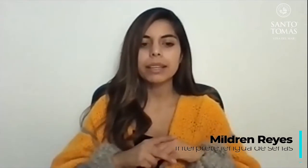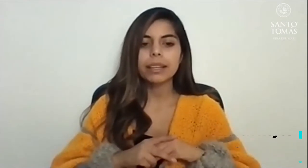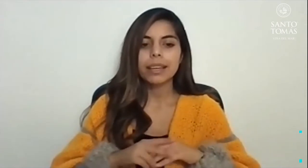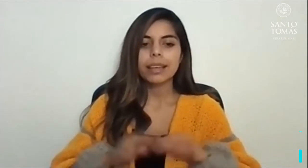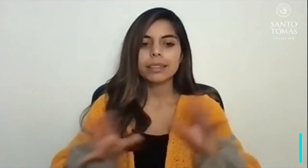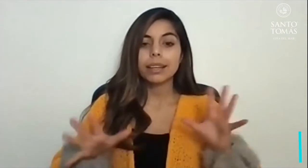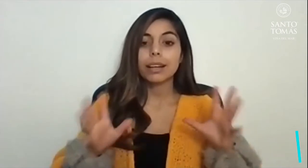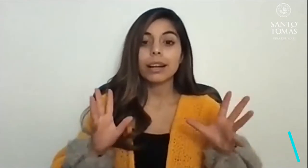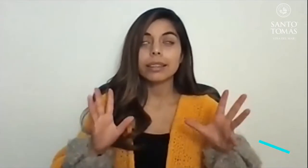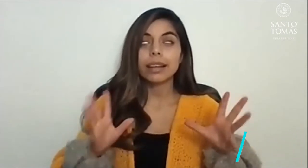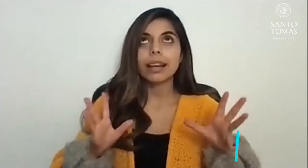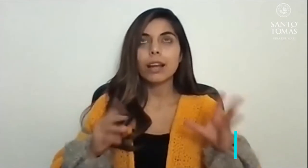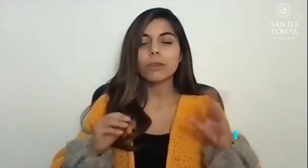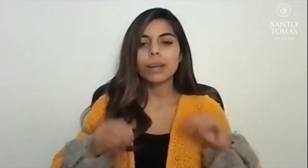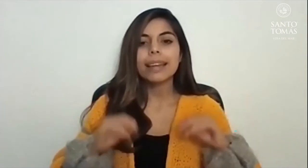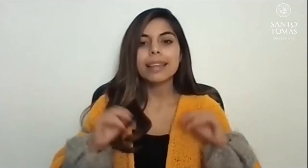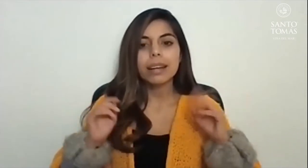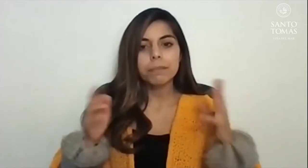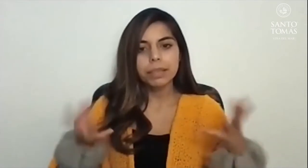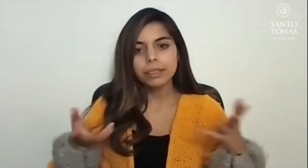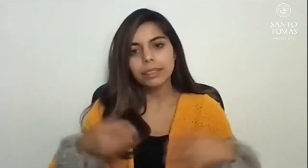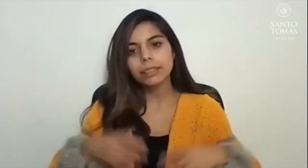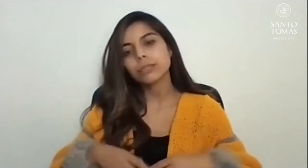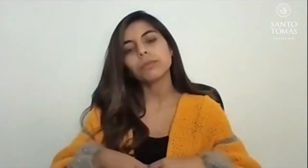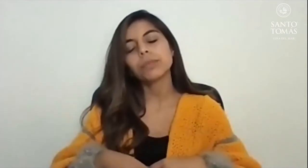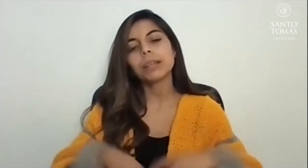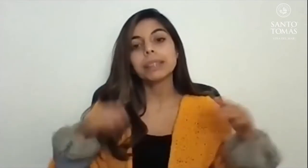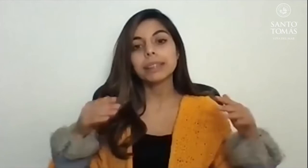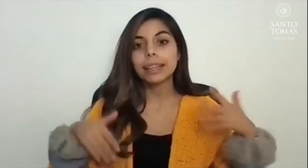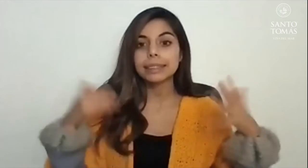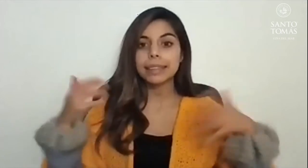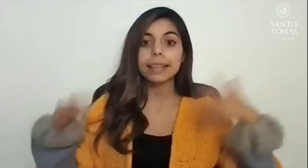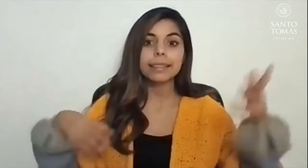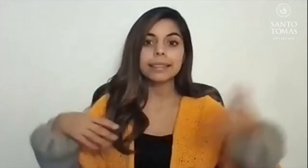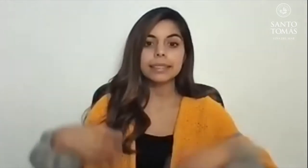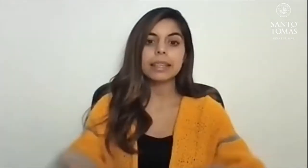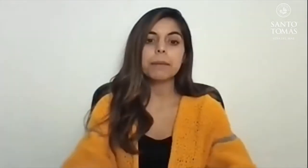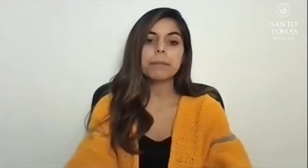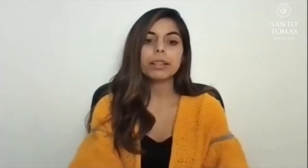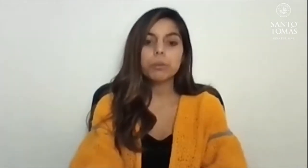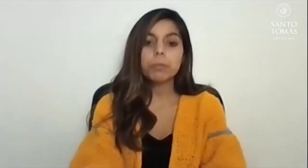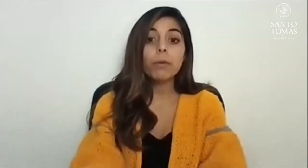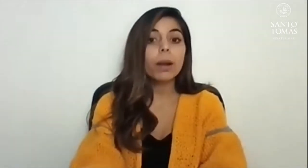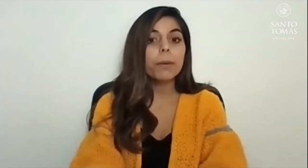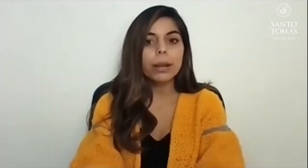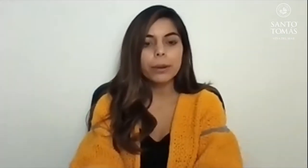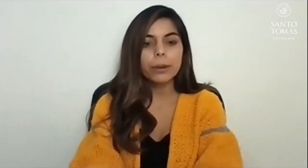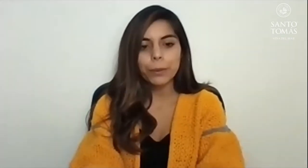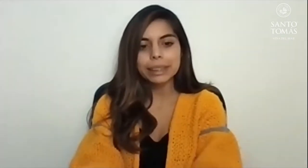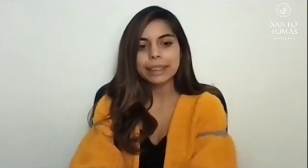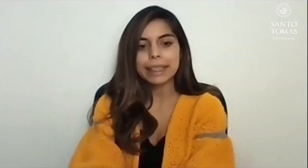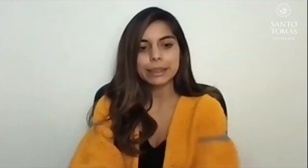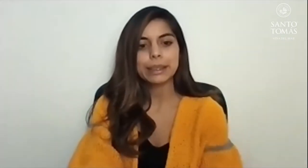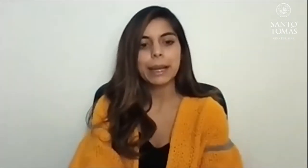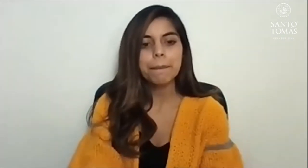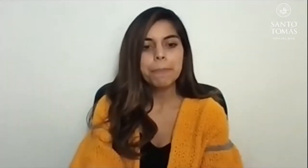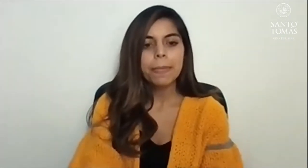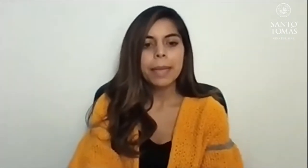también entregarles algunas herramientas que son fundamentales antes de seguir aprendiendo más vocabulario en lengua de señas, ¿ya?